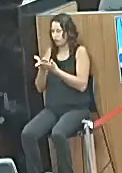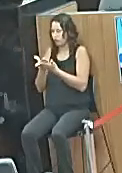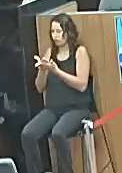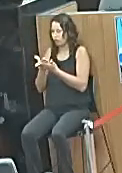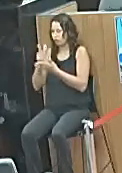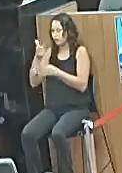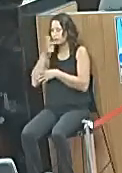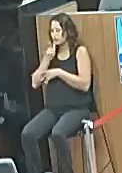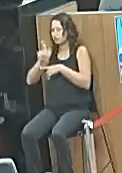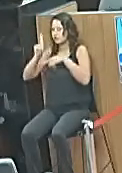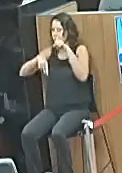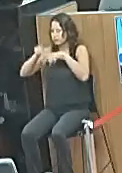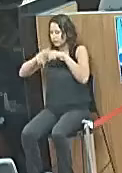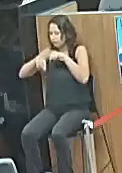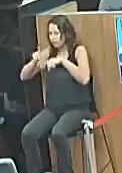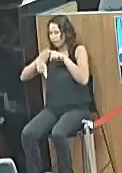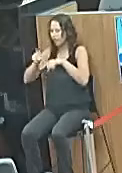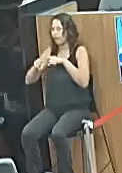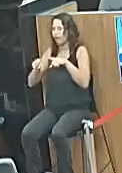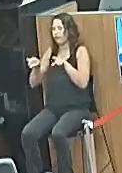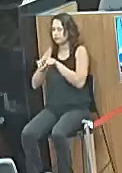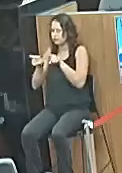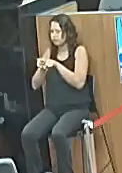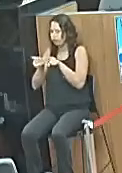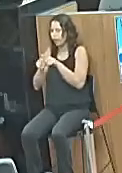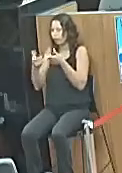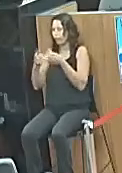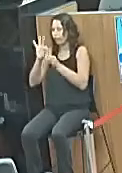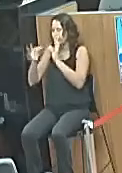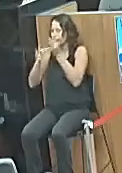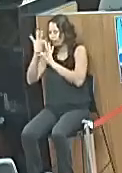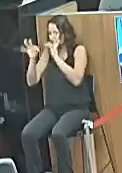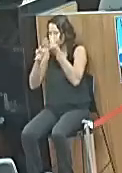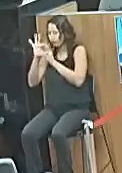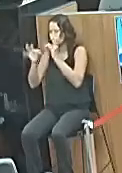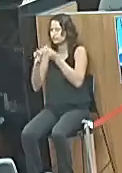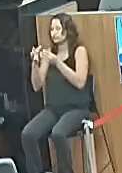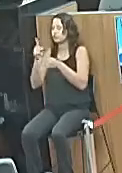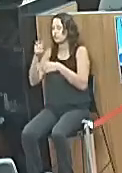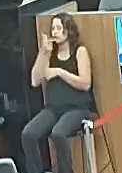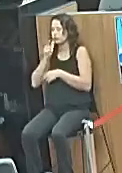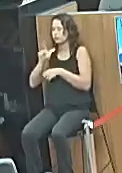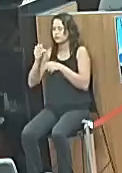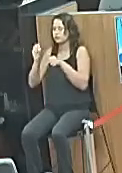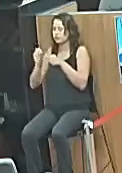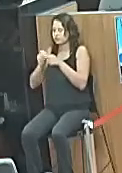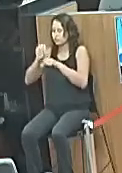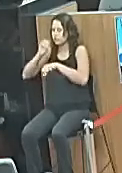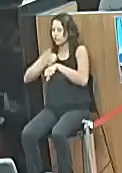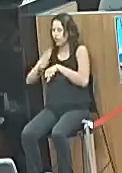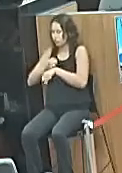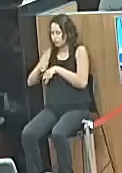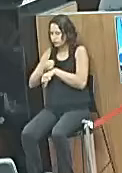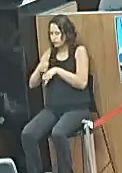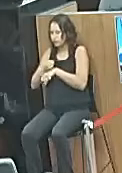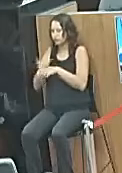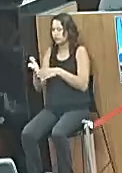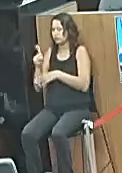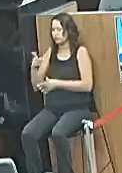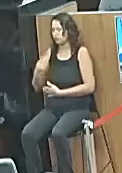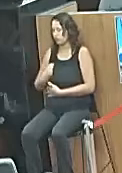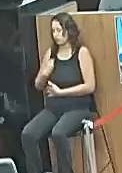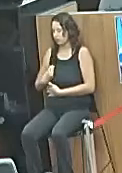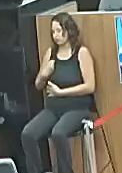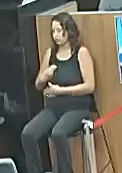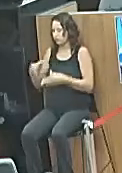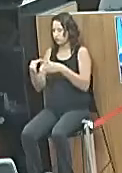materiais serviços e kit multimídia para utilização das oficinais oficinas os grupos participantes do